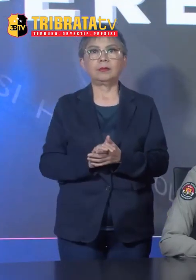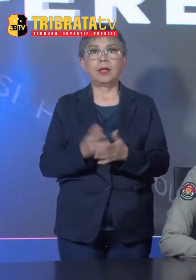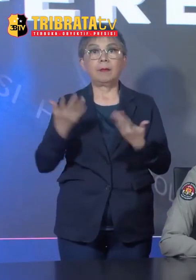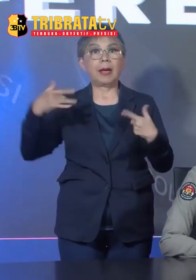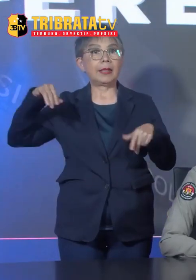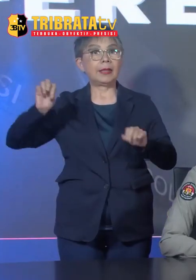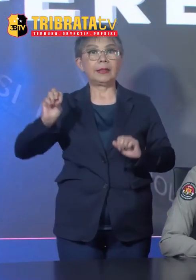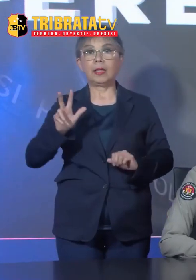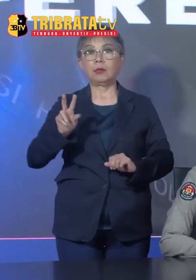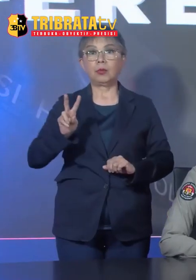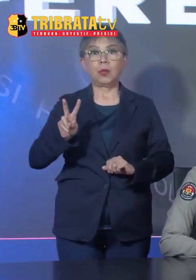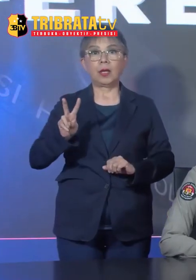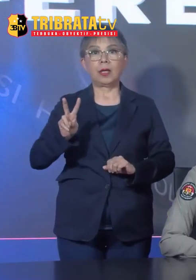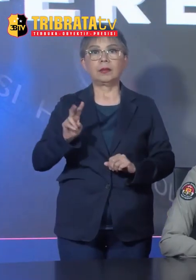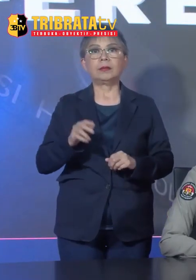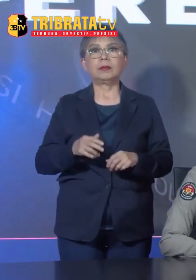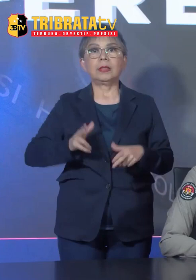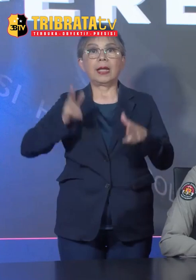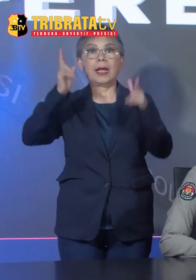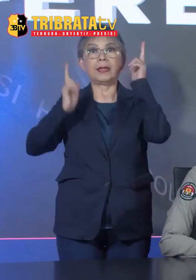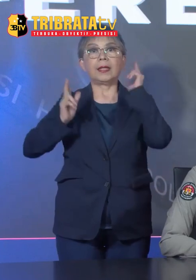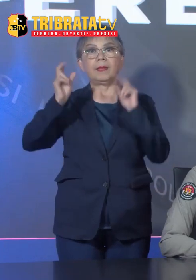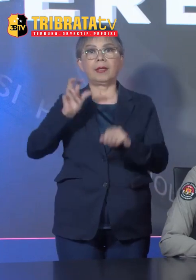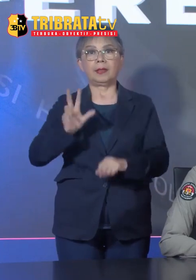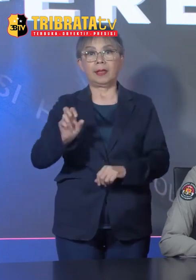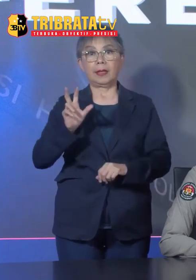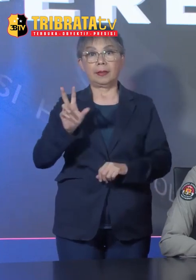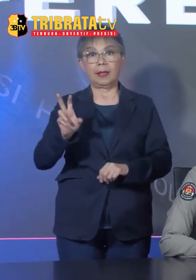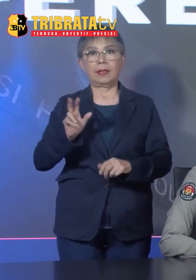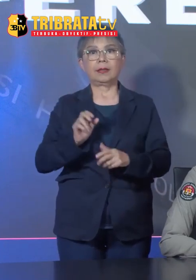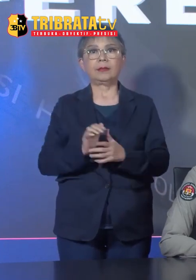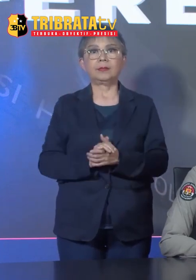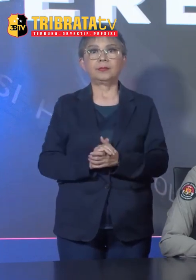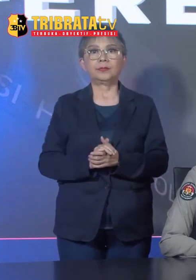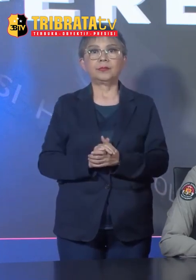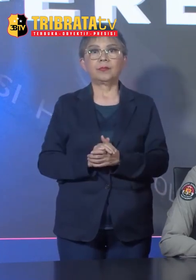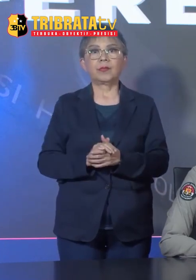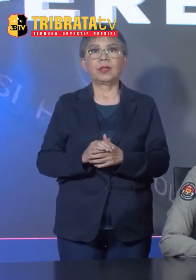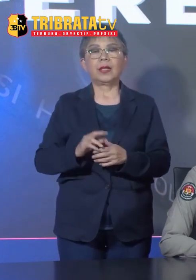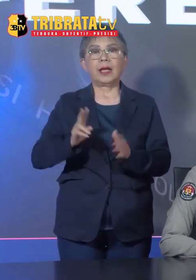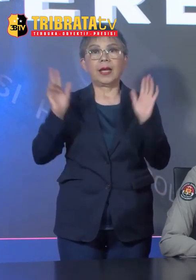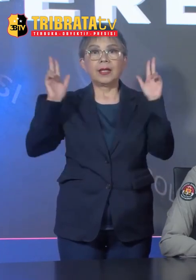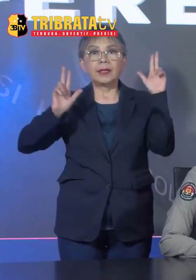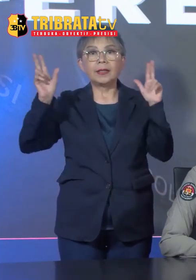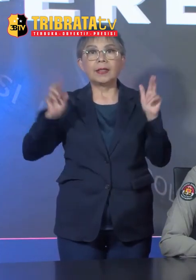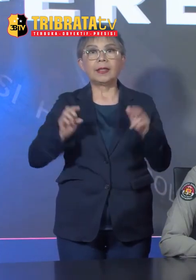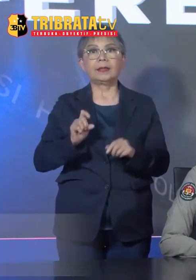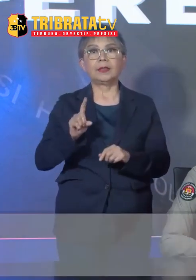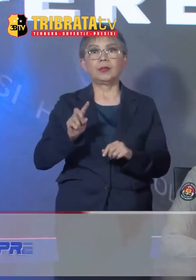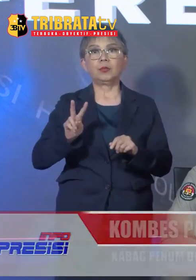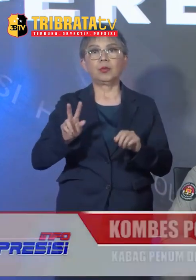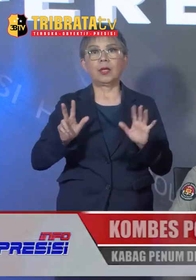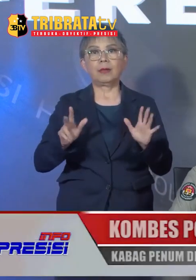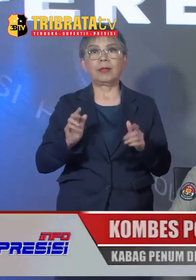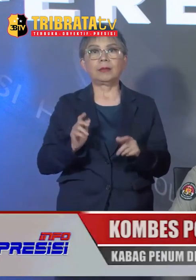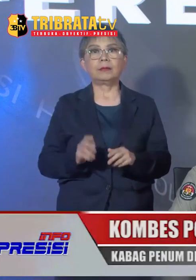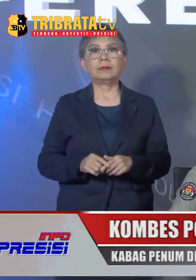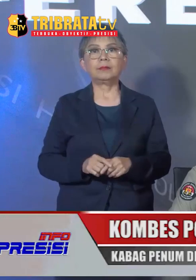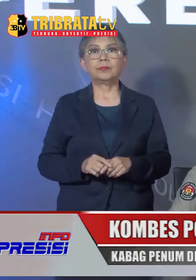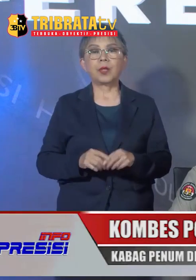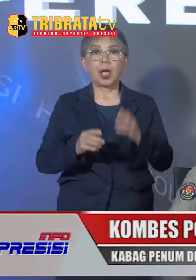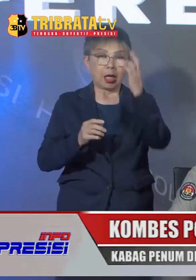Polda Bali 32 Polda NTB 33 Polda NTT 128